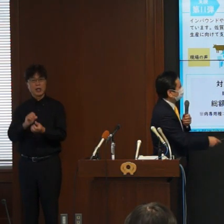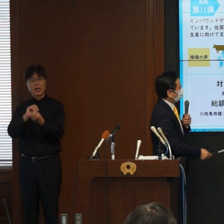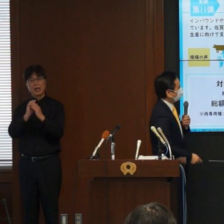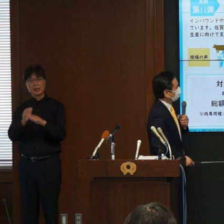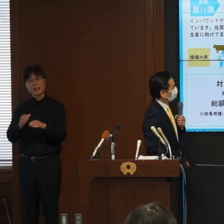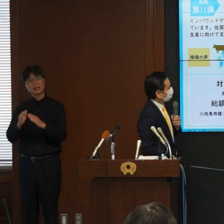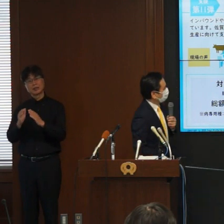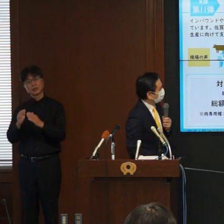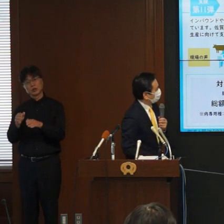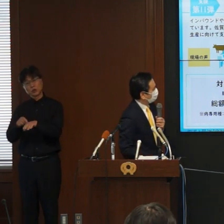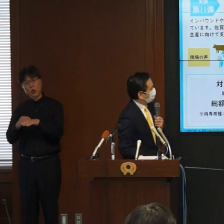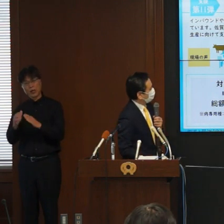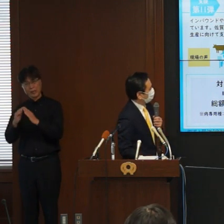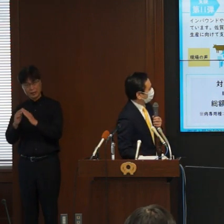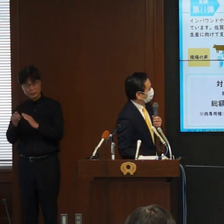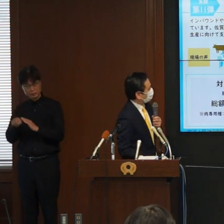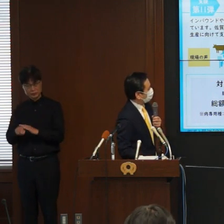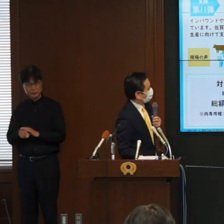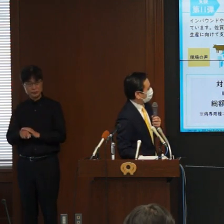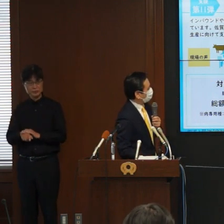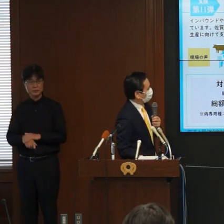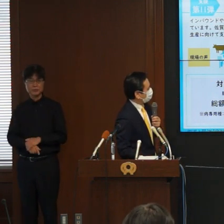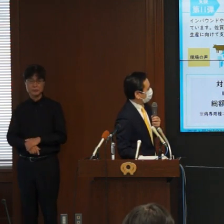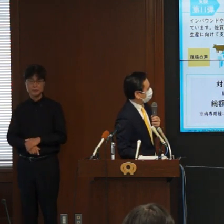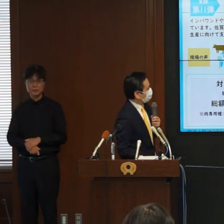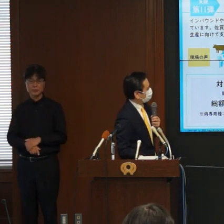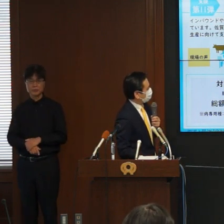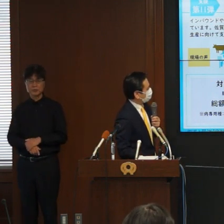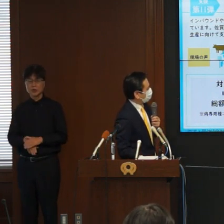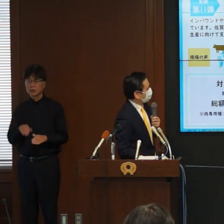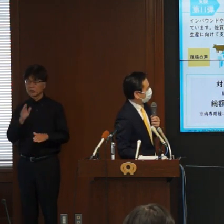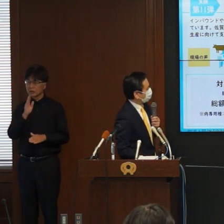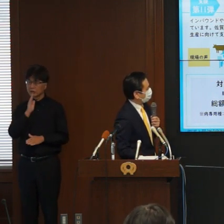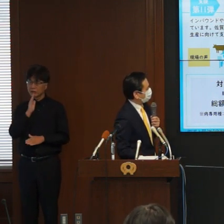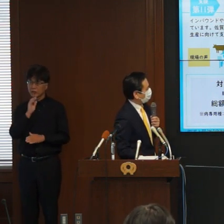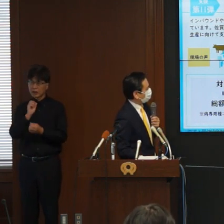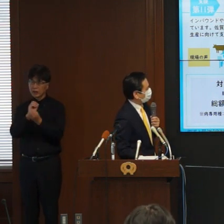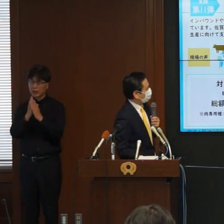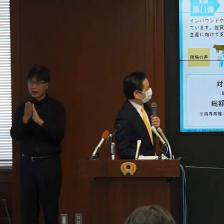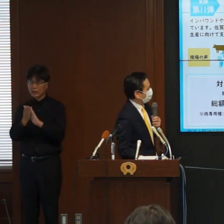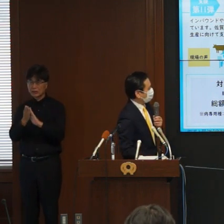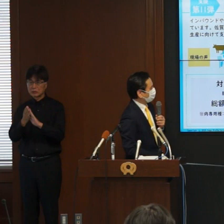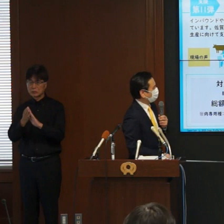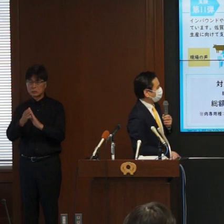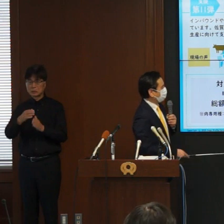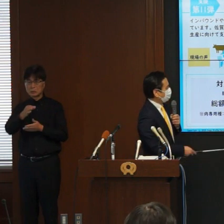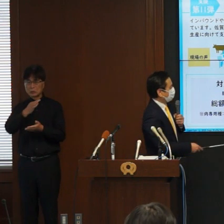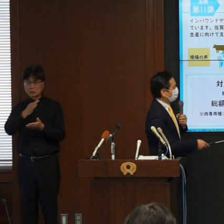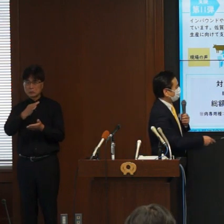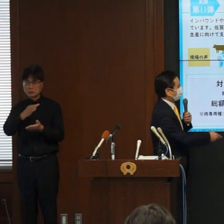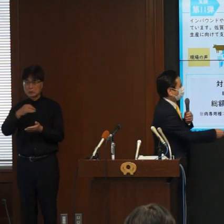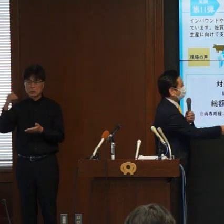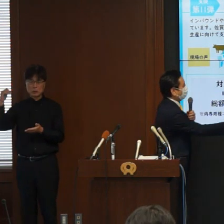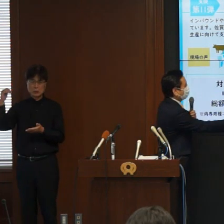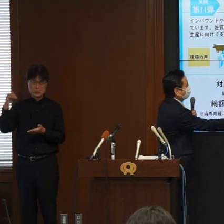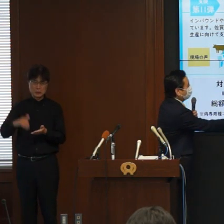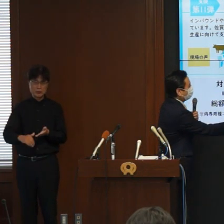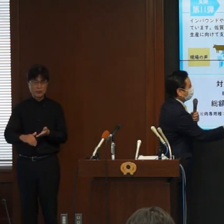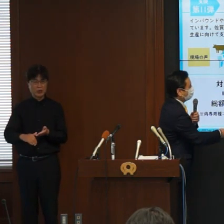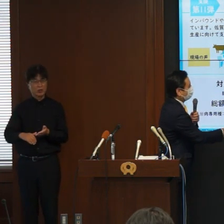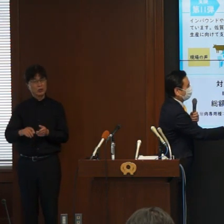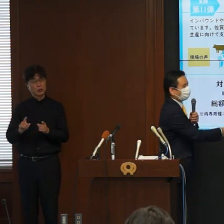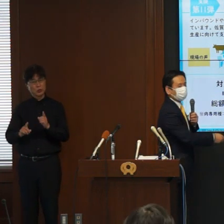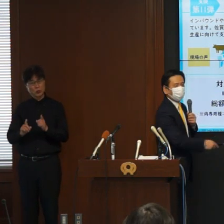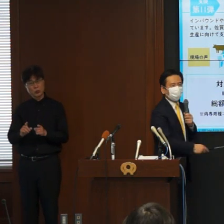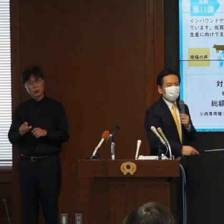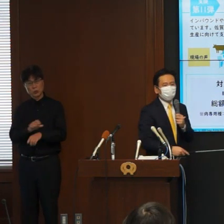家ですね。花農家もですね、実際花需要がだいぶ落ち込んで、特にこれ値段を